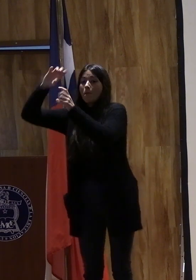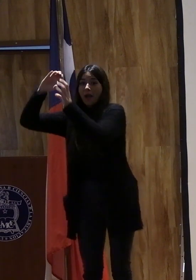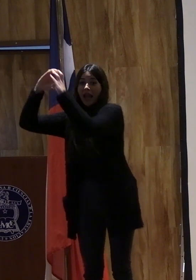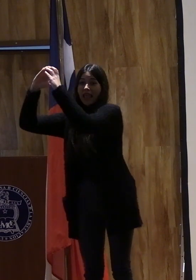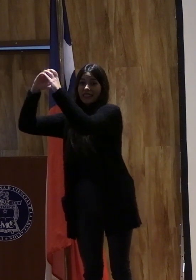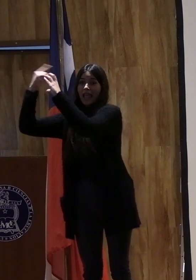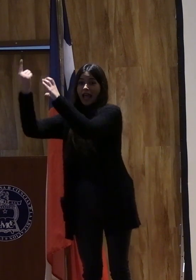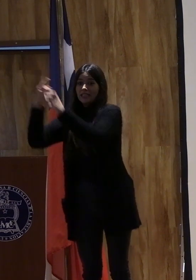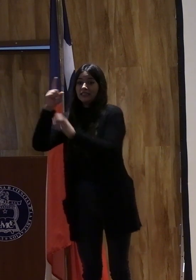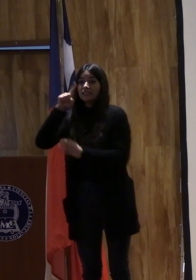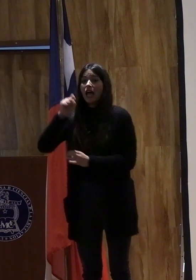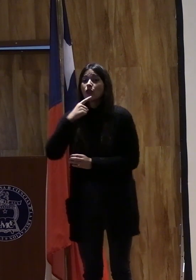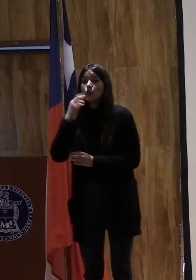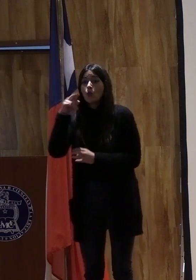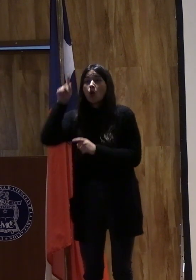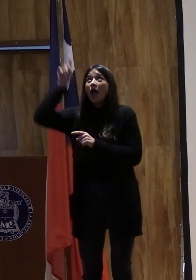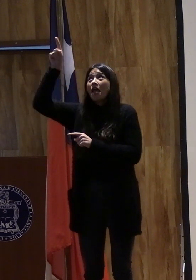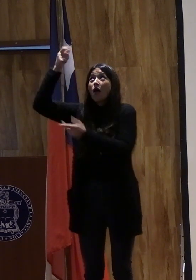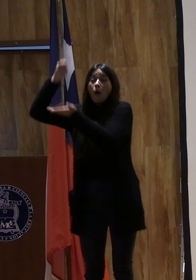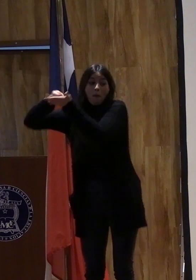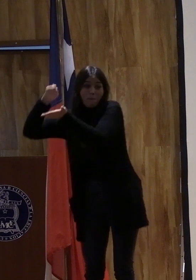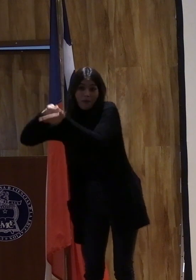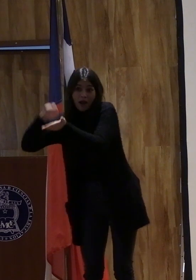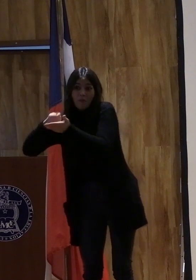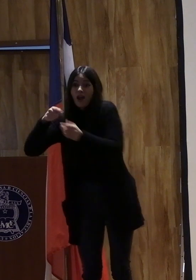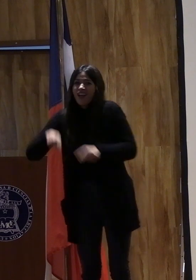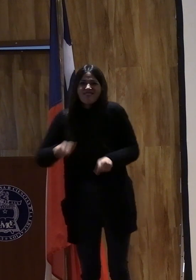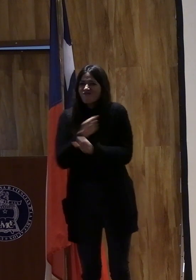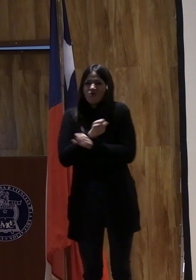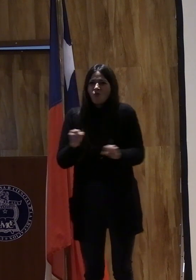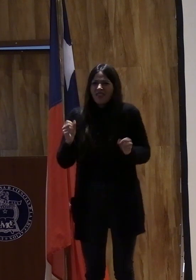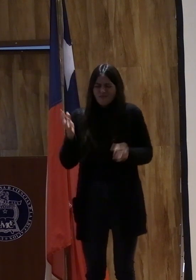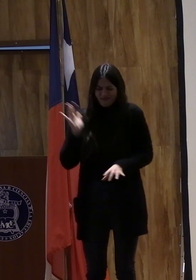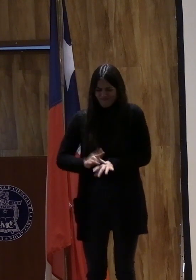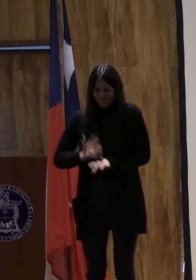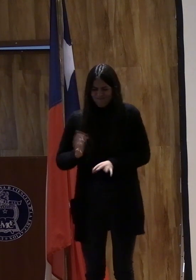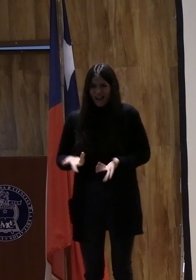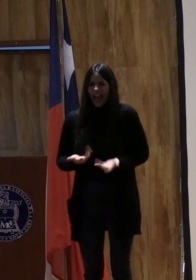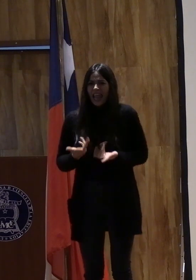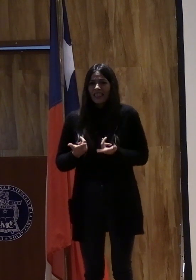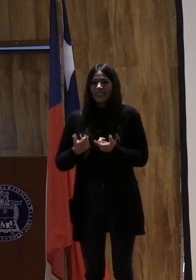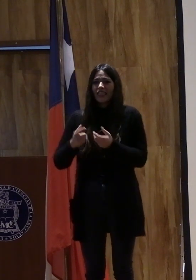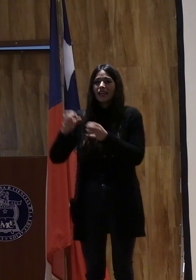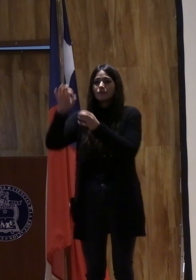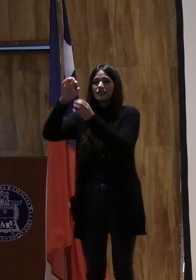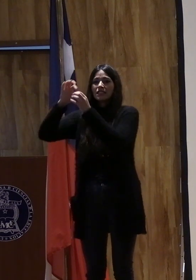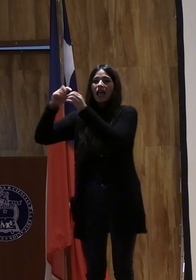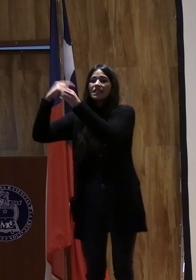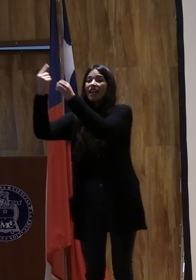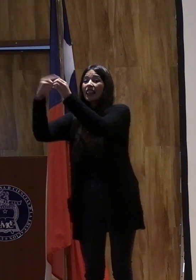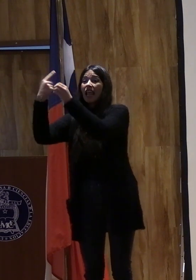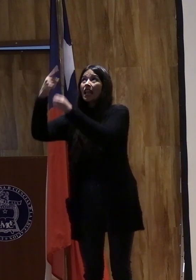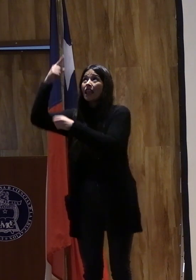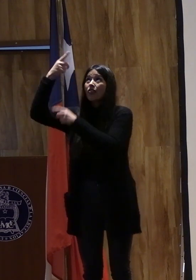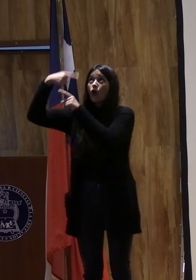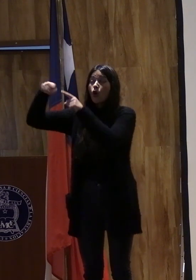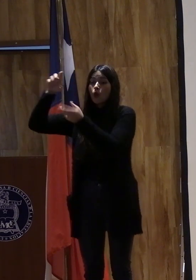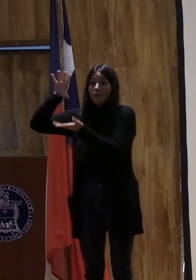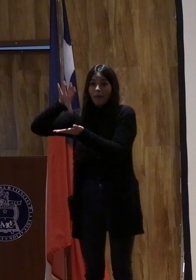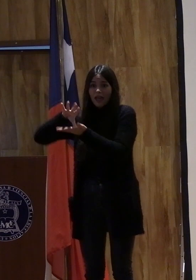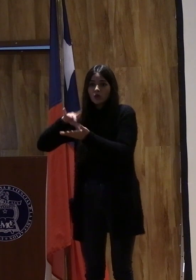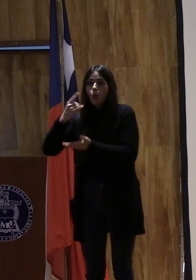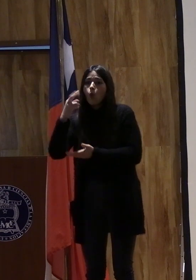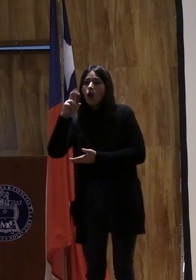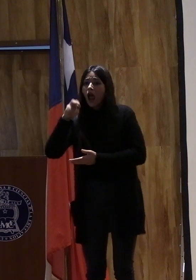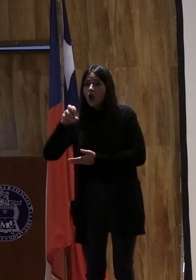apetecidos. Cuando la temperatura aquí sea insoportable, en los satélites de Urano o Neptuno va a estar